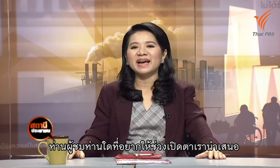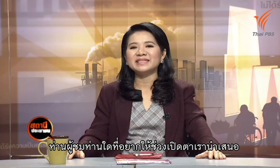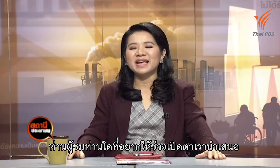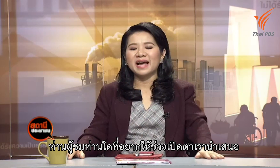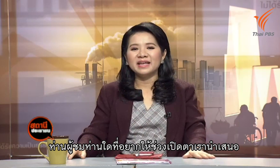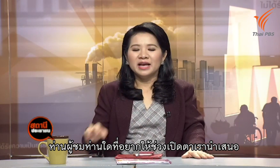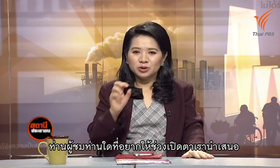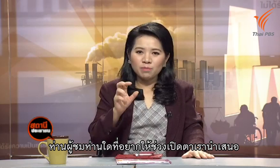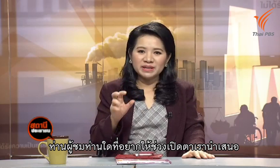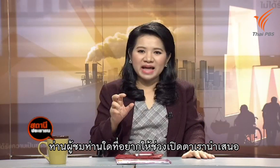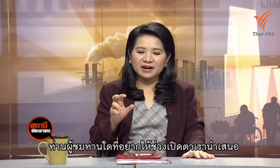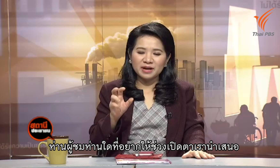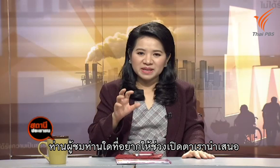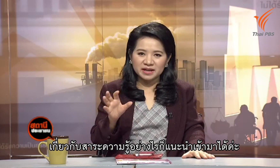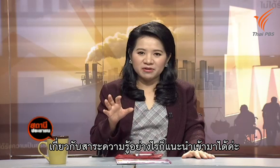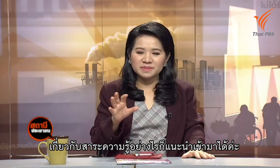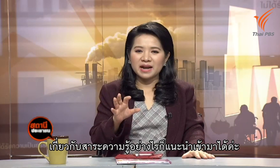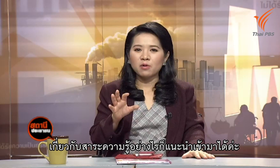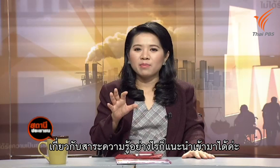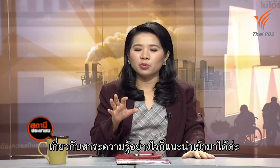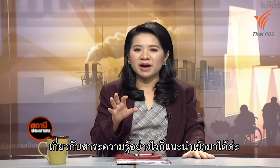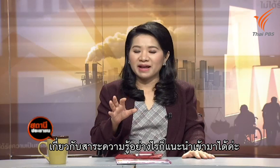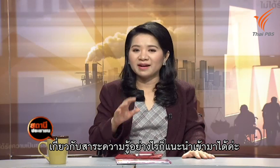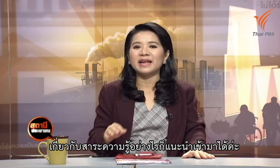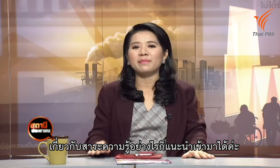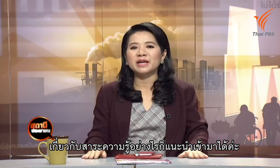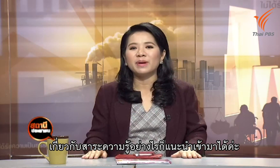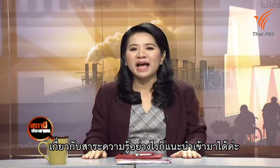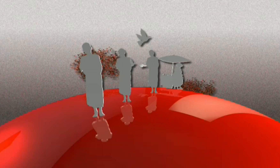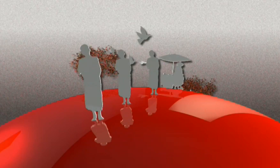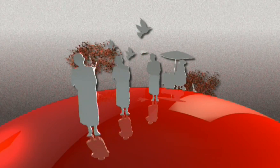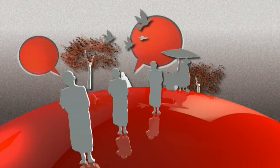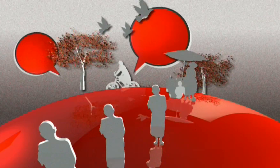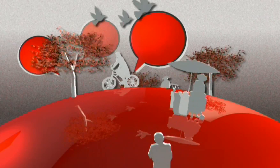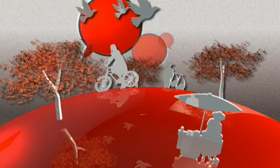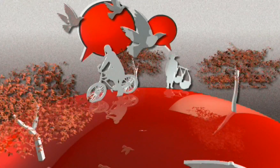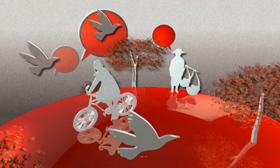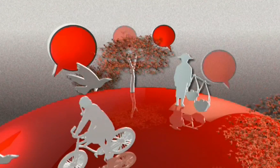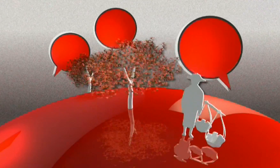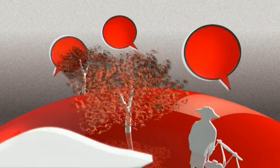านใดนะคะที่อยากให้ช่วงเปิดตาเรานำเสนอเกี่ยวกับสาระความรู้อย่างไรก็แนะนำกันเข้ามาได้ค่ะ